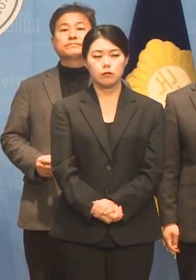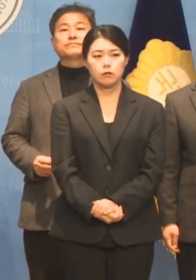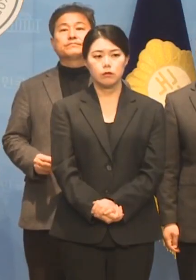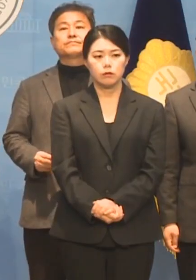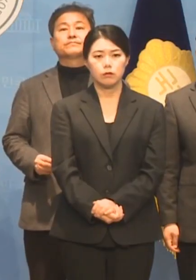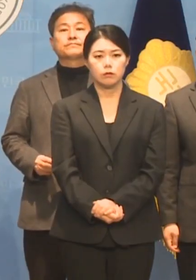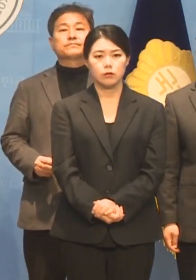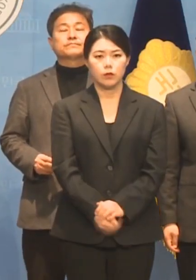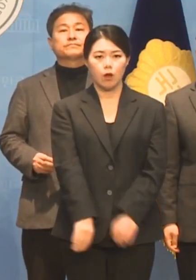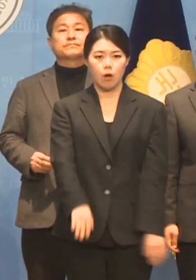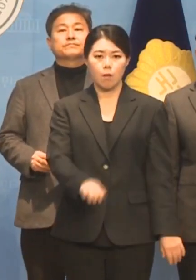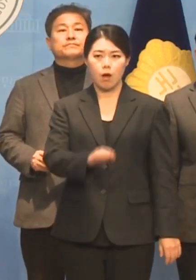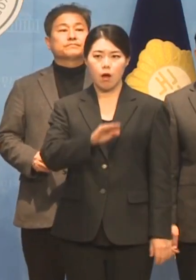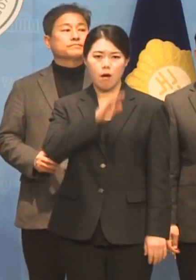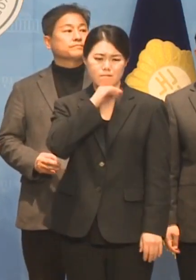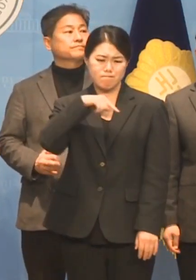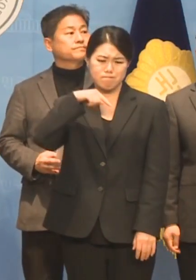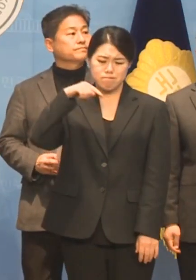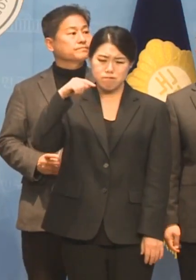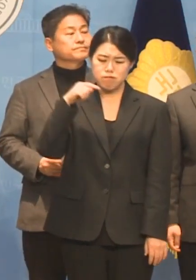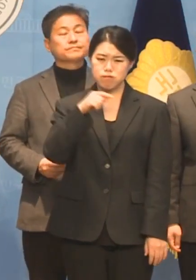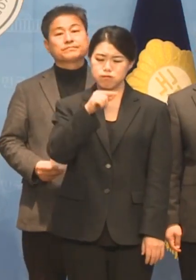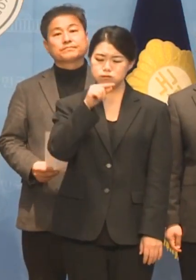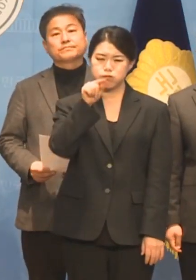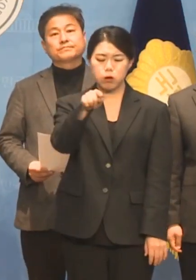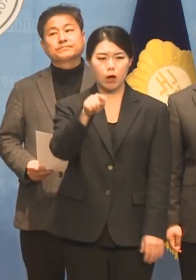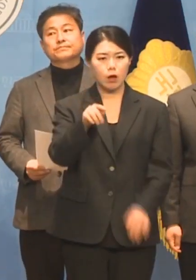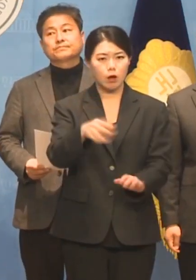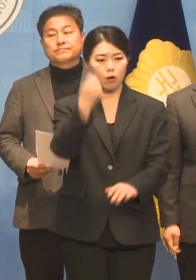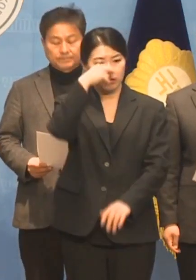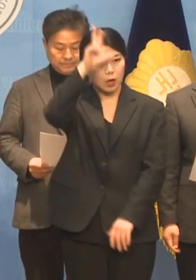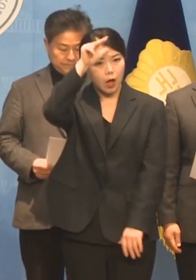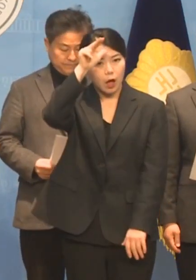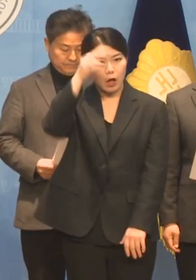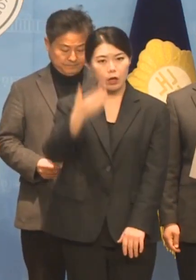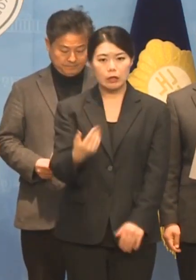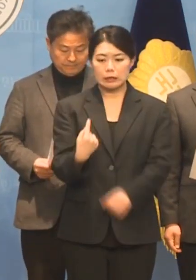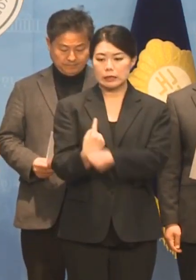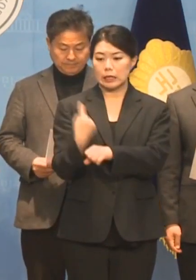네, 무도한 검찰이 지난해 하반기부터